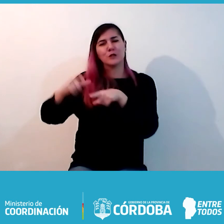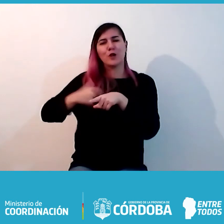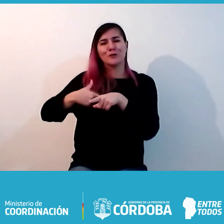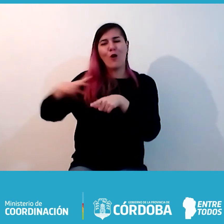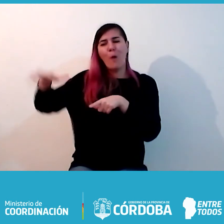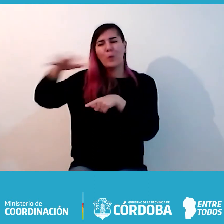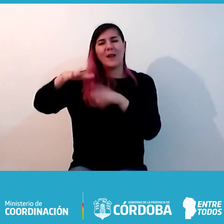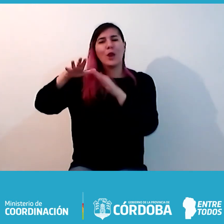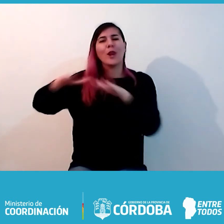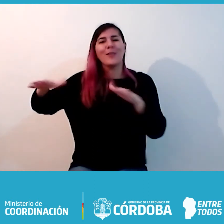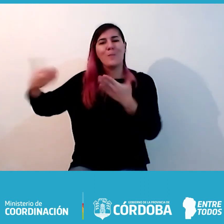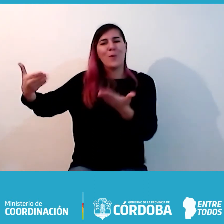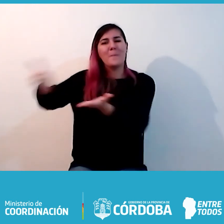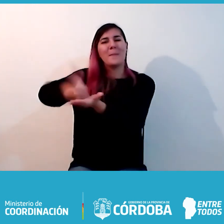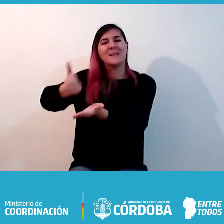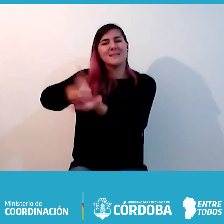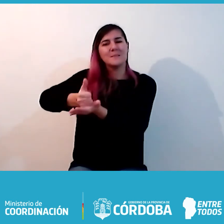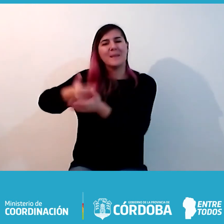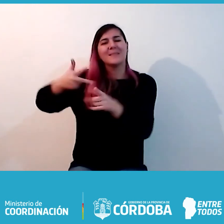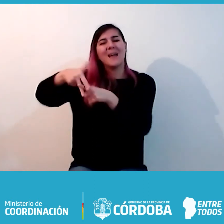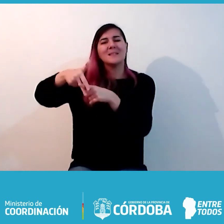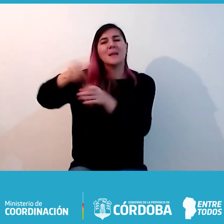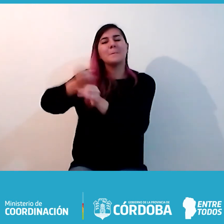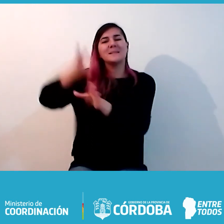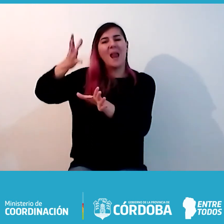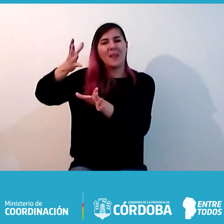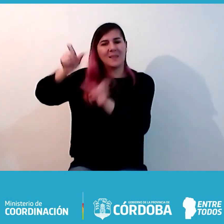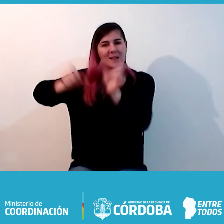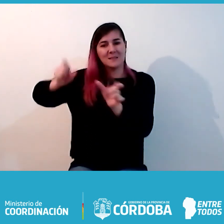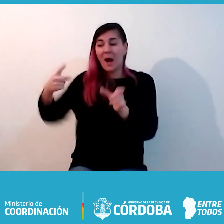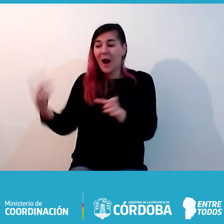tuvieron la posibilidad de participar en un taller con especialistas y luego